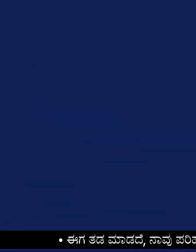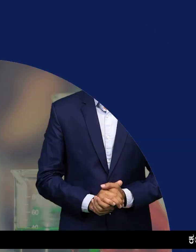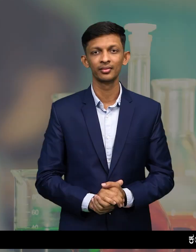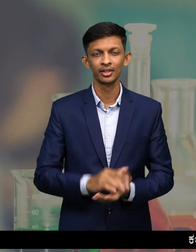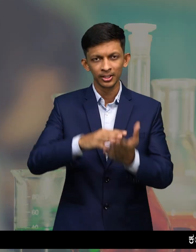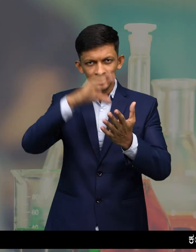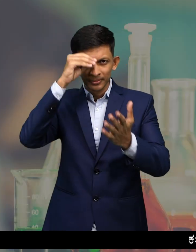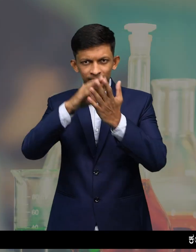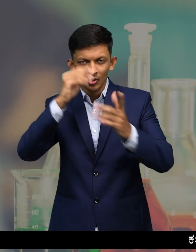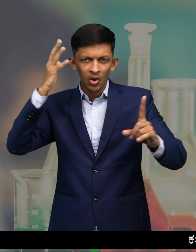ಕಲಿಕೆಯ ಫಲಿತಾಂಶಗಳು.